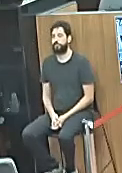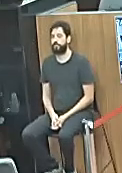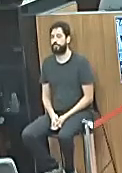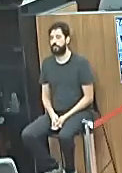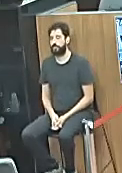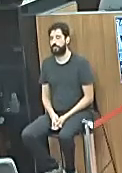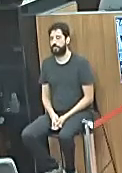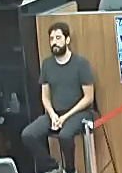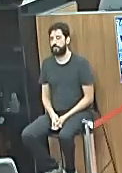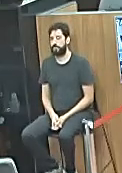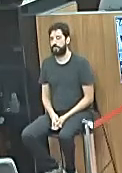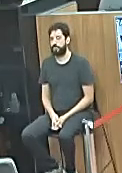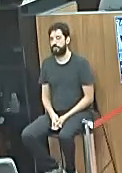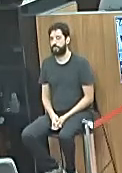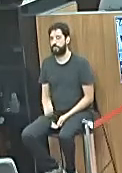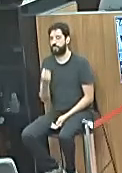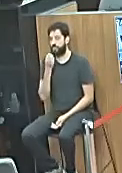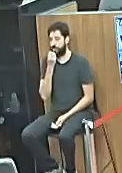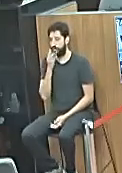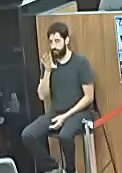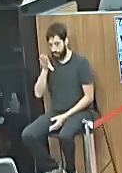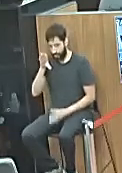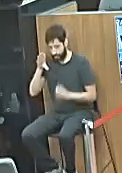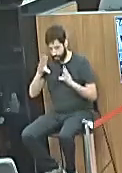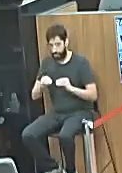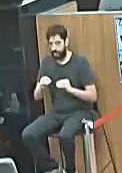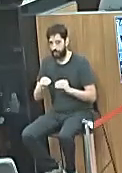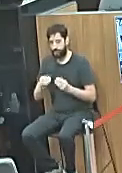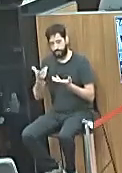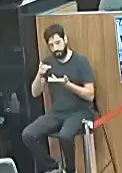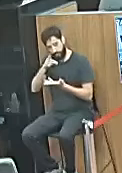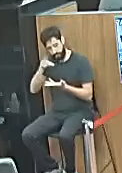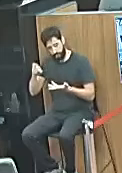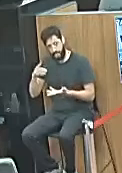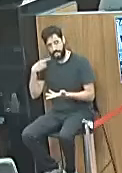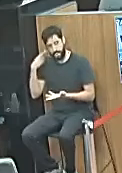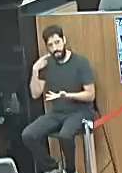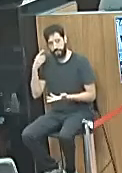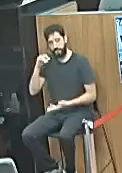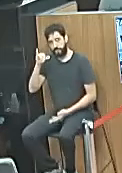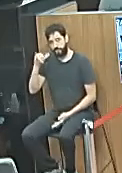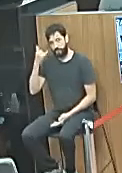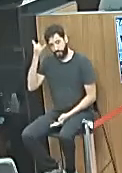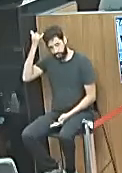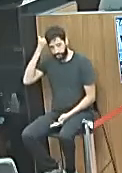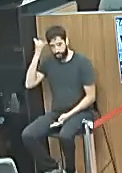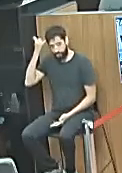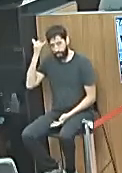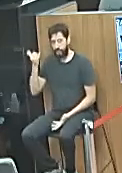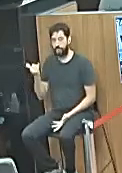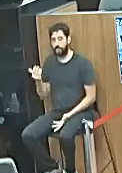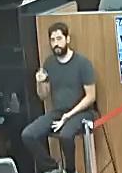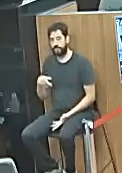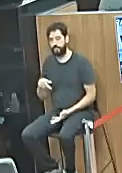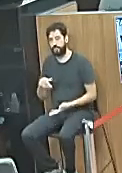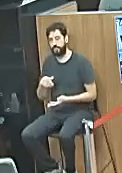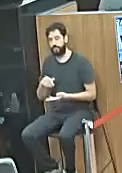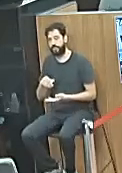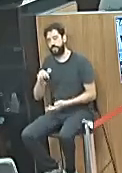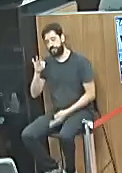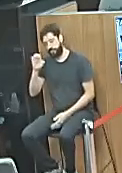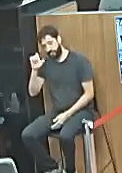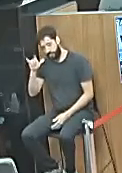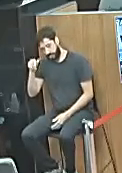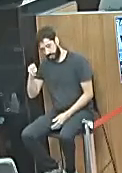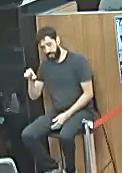é muito boa noite o presidente deputado doutor jeffrey novos subsecretários de livre